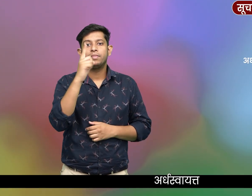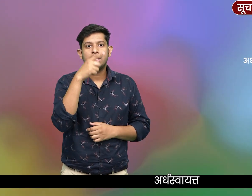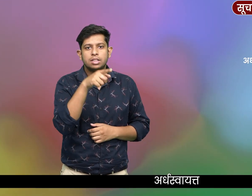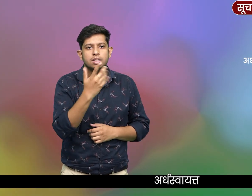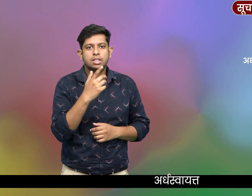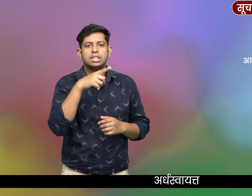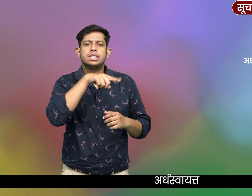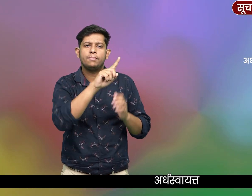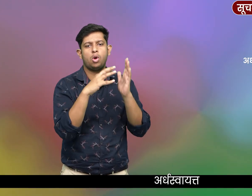अर्धस्वायत्त,